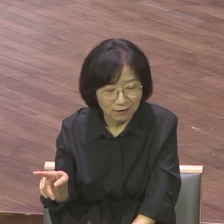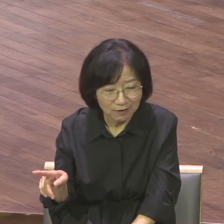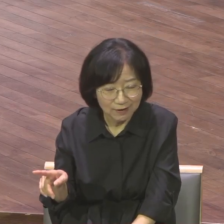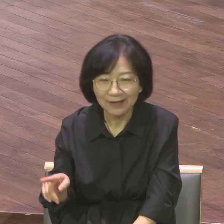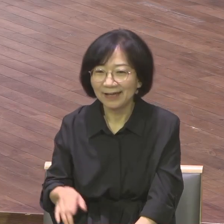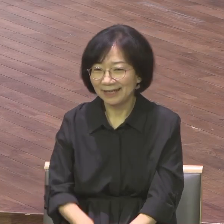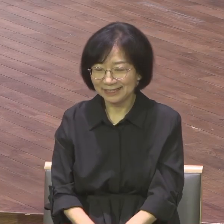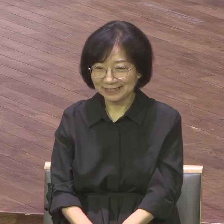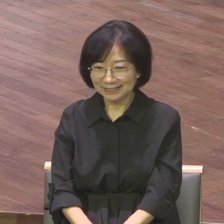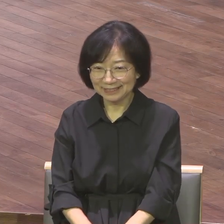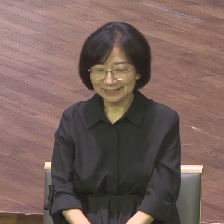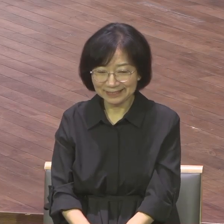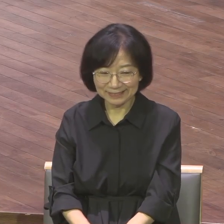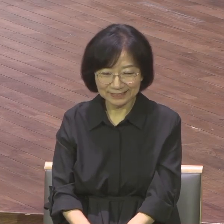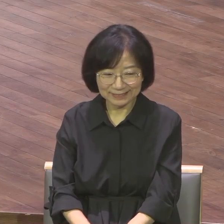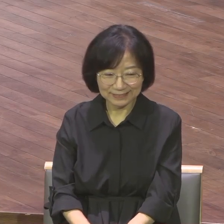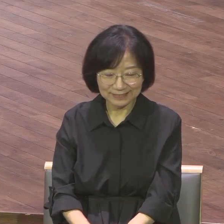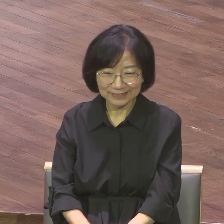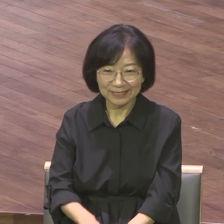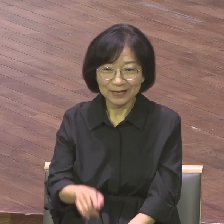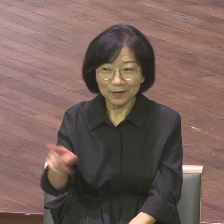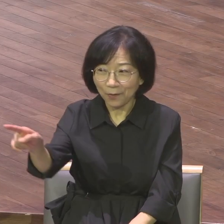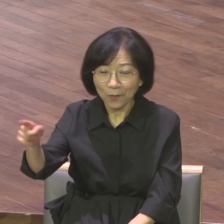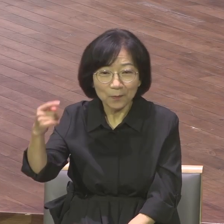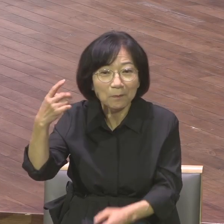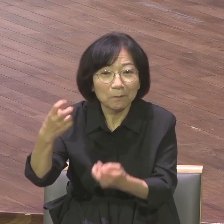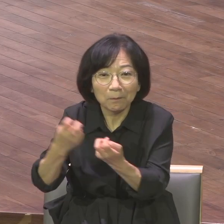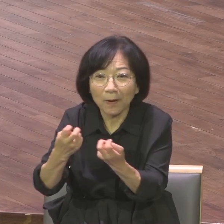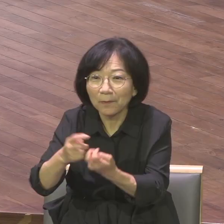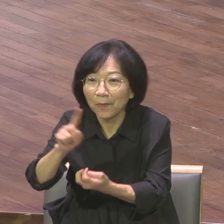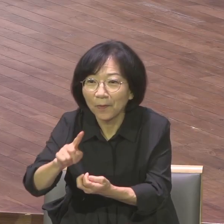여러분이 몰라. 하나님만 바라보기 때문에 그래.